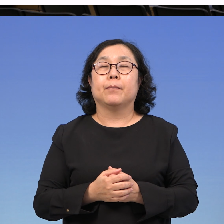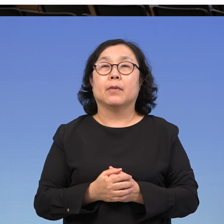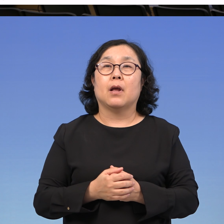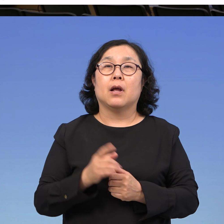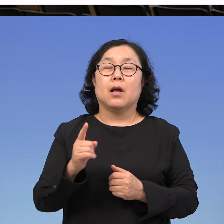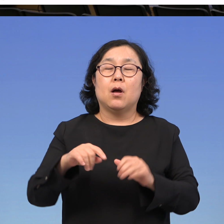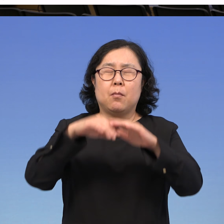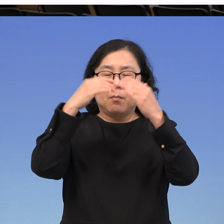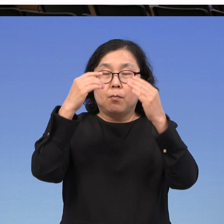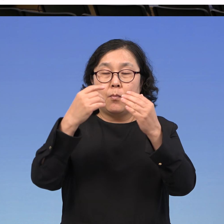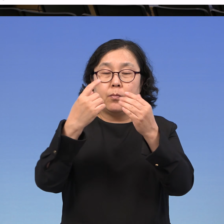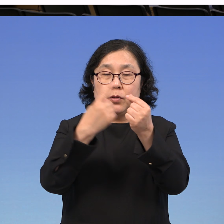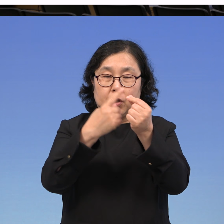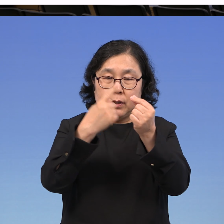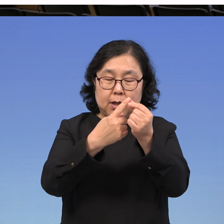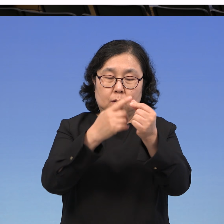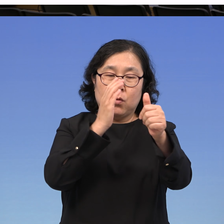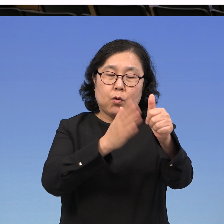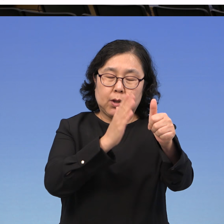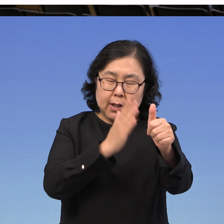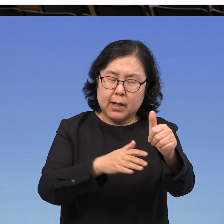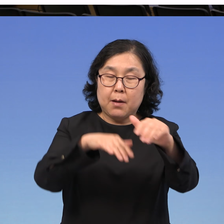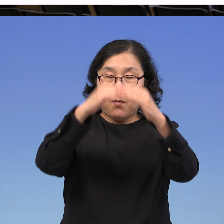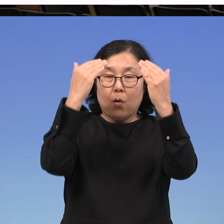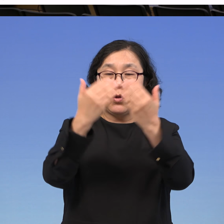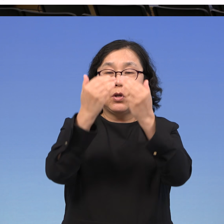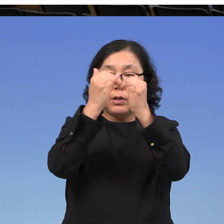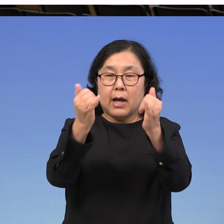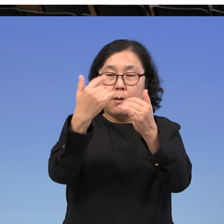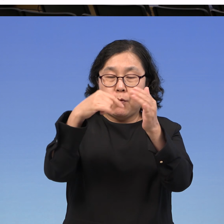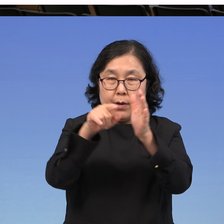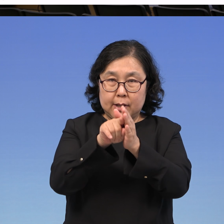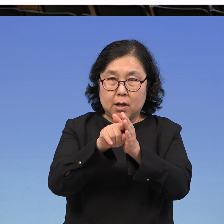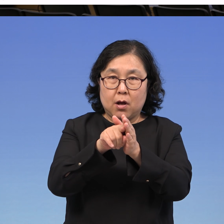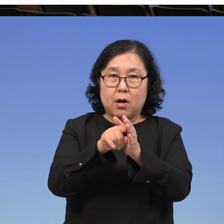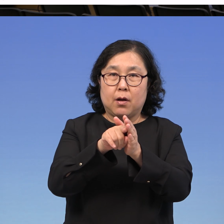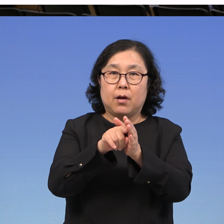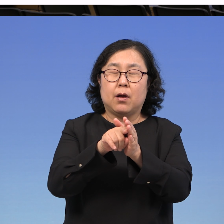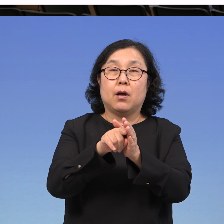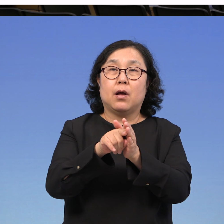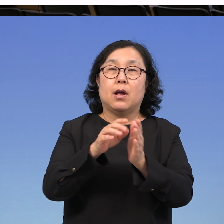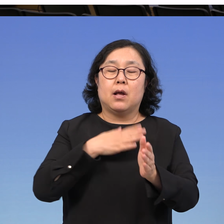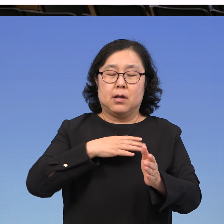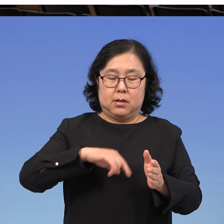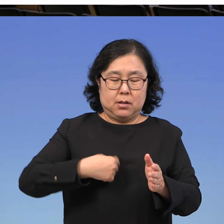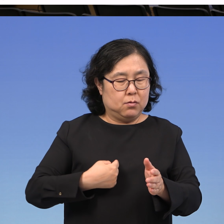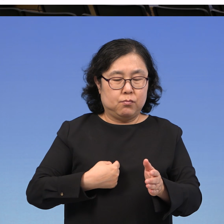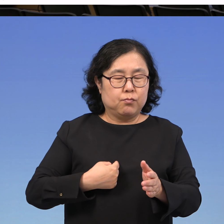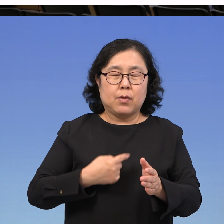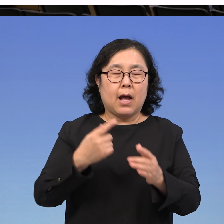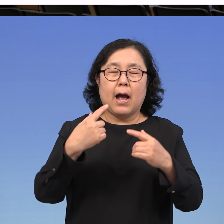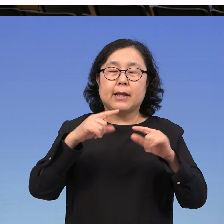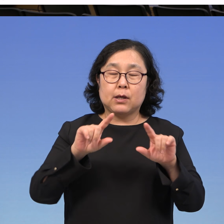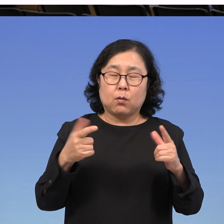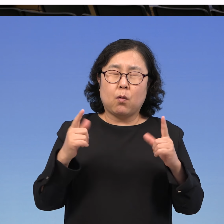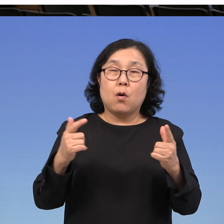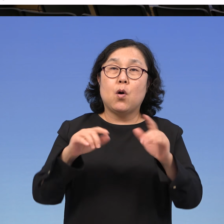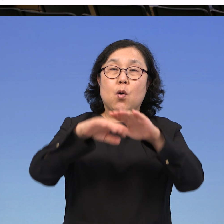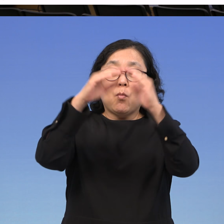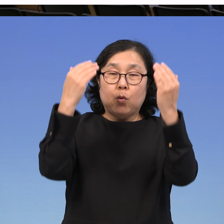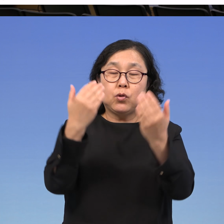볼게요 그러므로 내가 첫째로 권하노니 모든 사람을 위하여 여기 보니까 자기를 위하여 아니에요